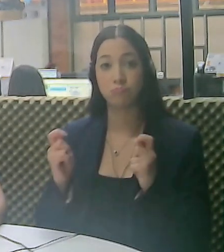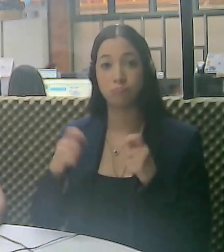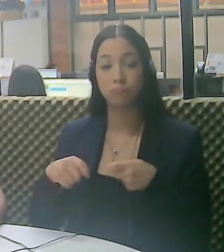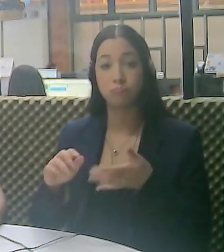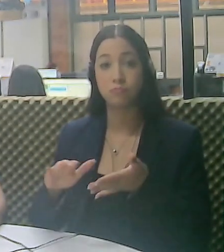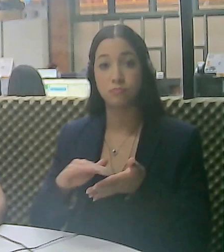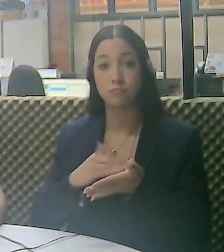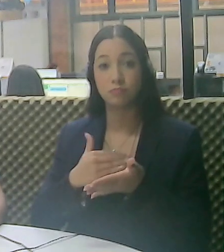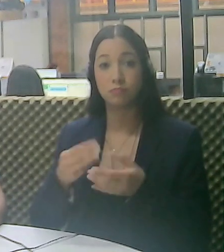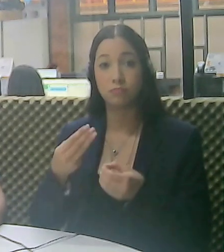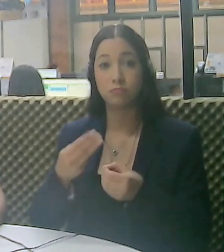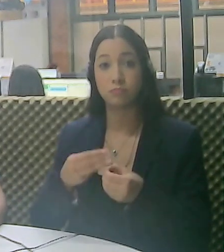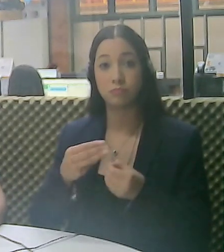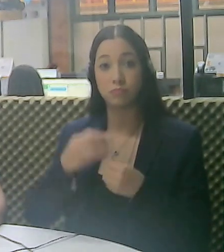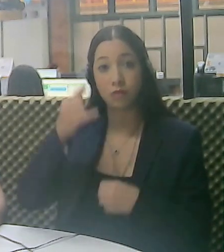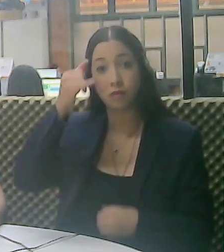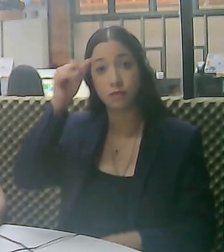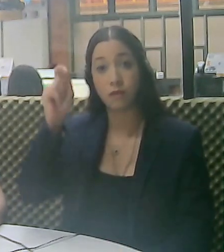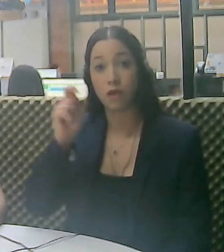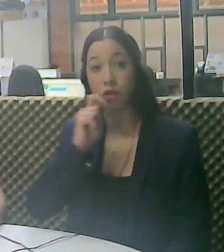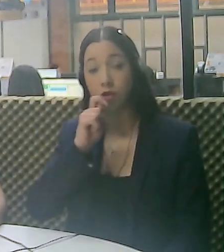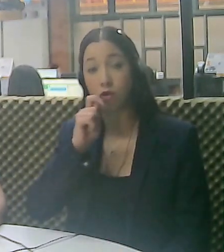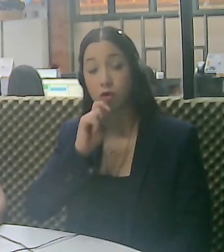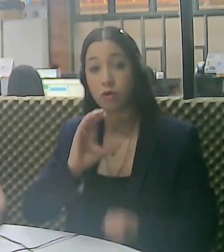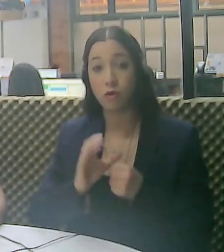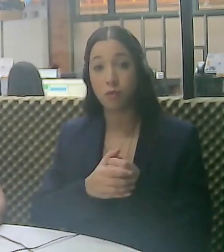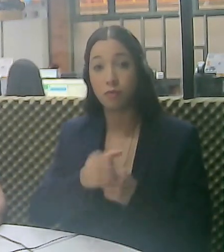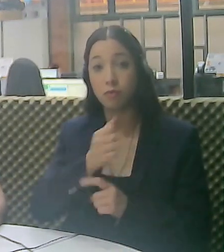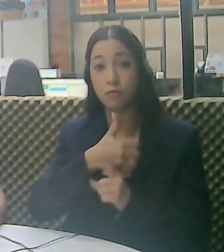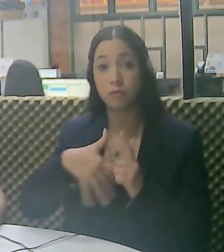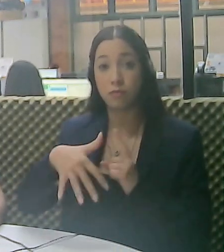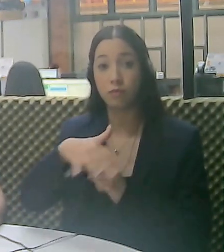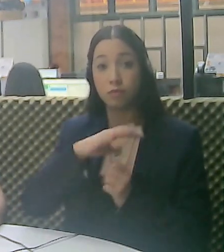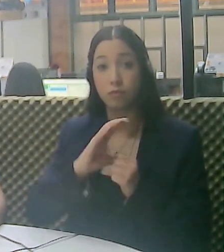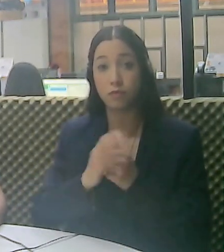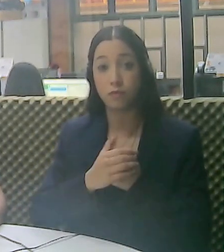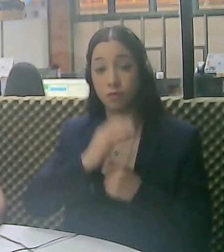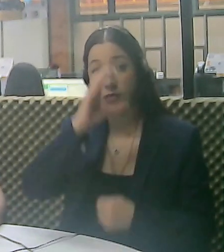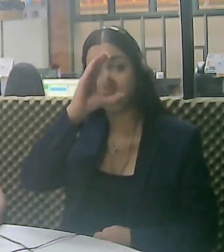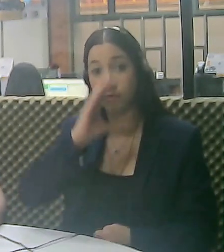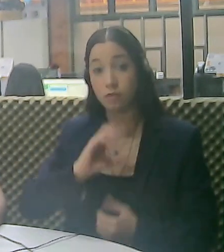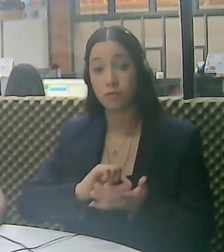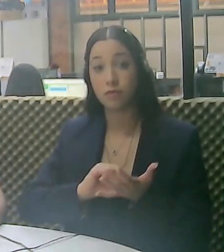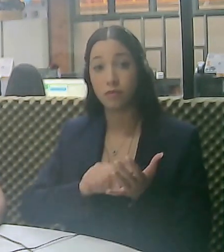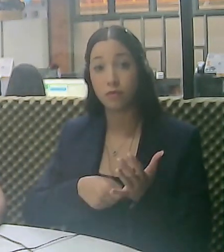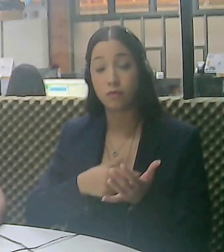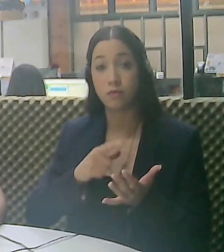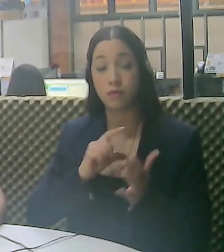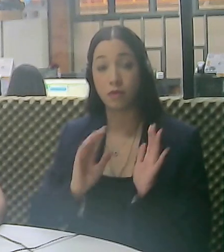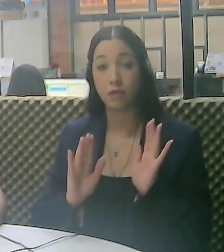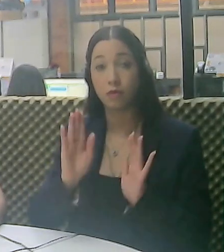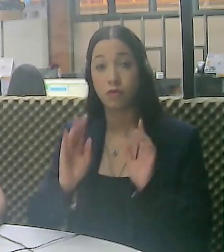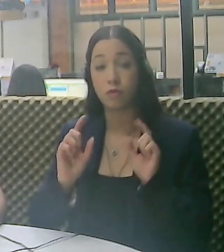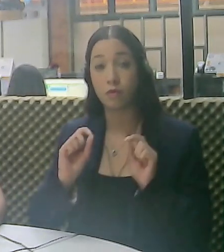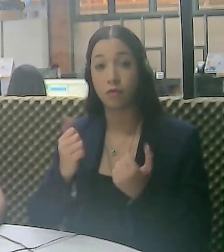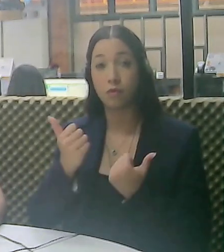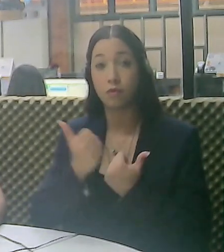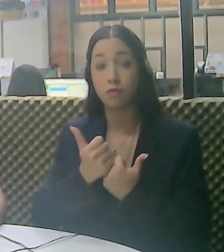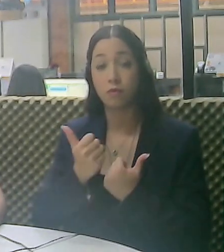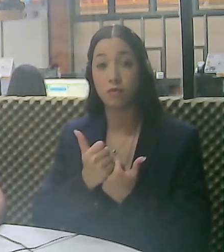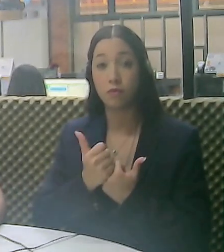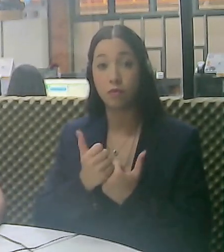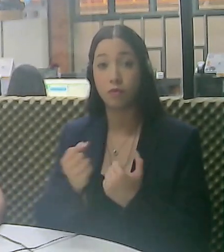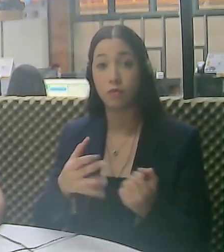Secretaria Municipal de Prevenção às Drogas, Defesa Social e Defesa Civil, a contratação por meio de comodato prevê a substituição para